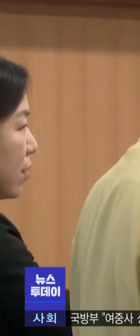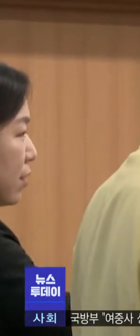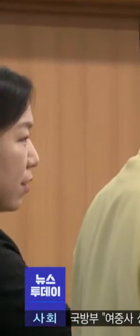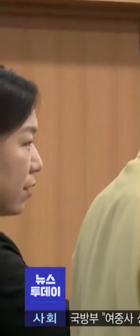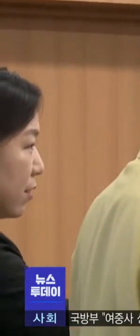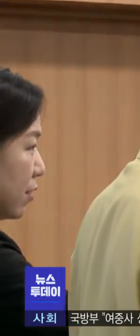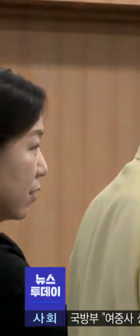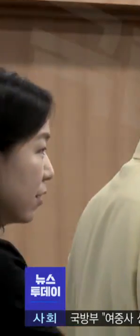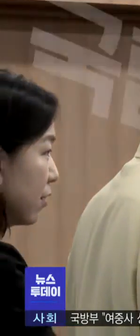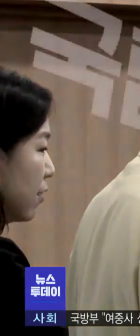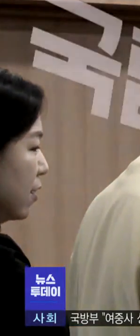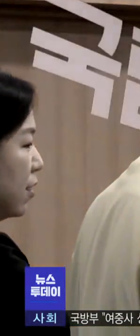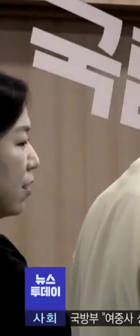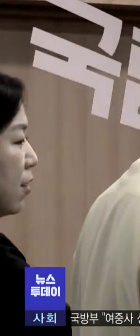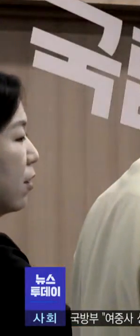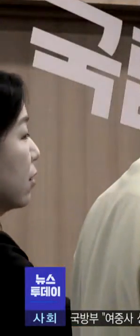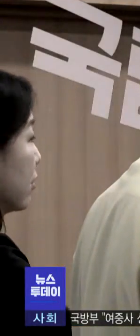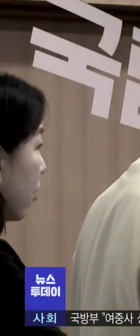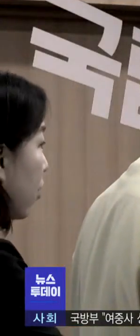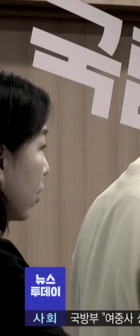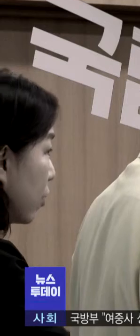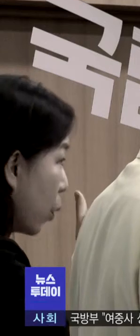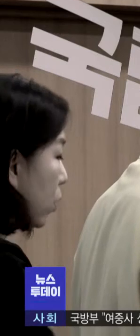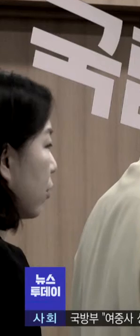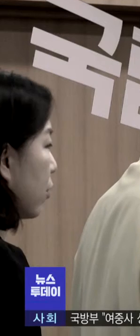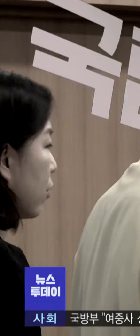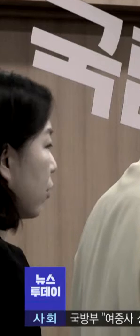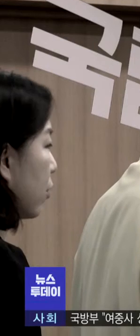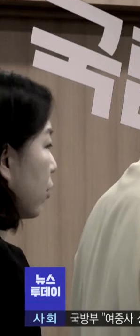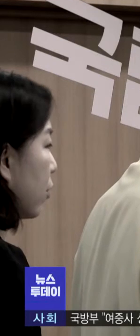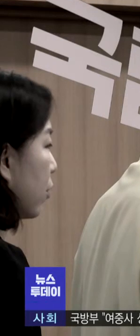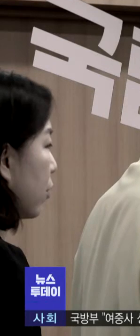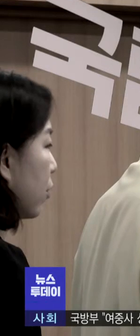장관에게 직접 전달할 예정입니다. MBC 뉴스 권윤수입니다.